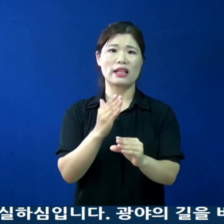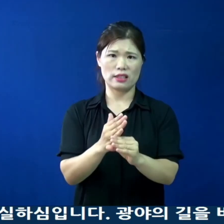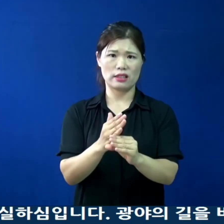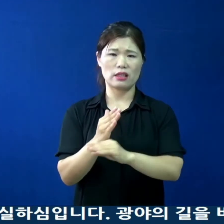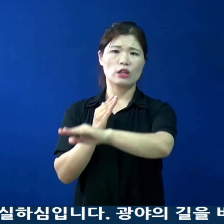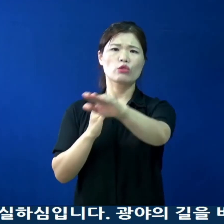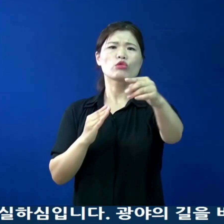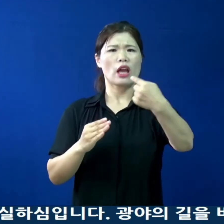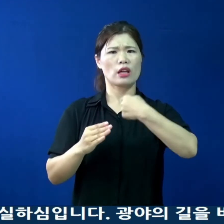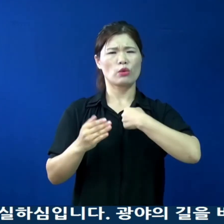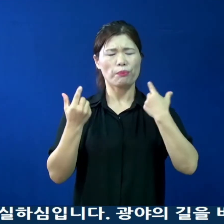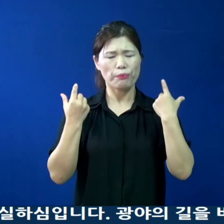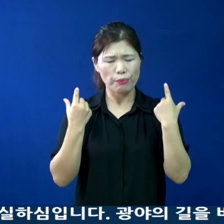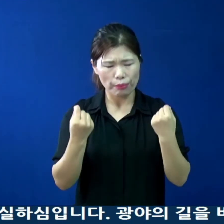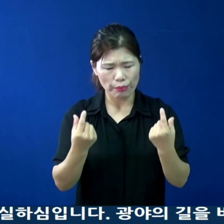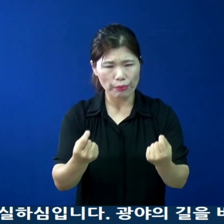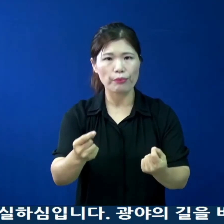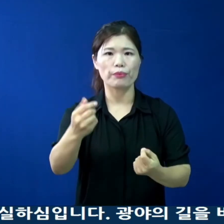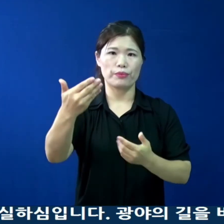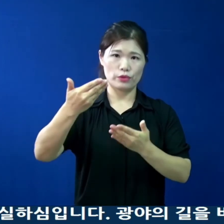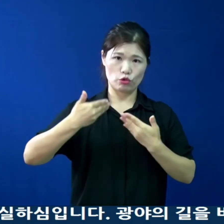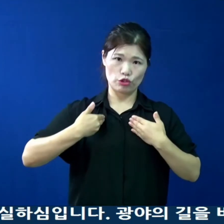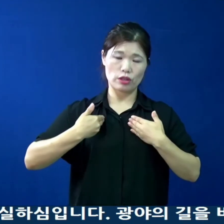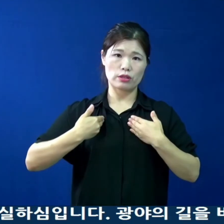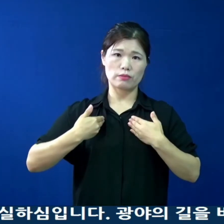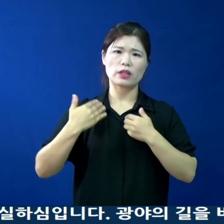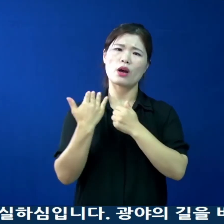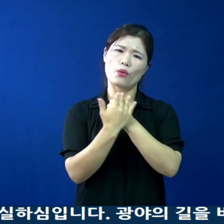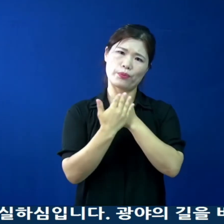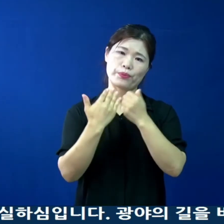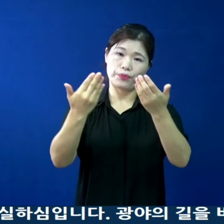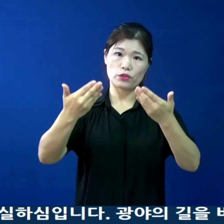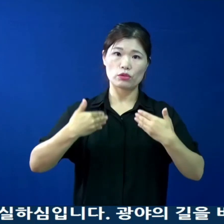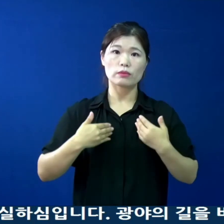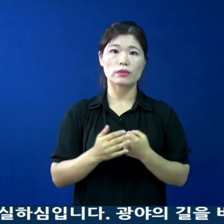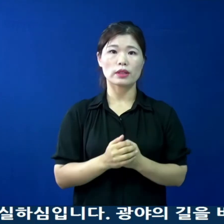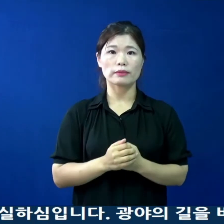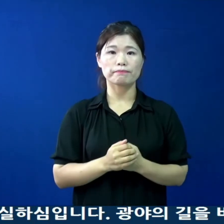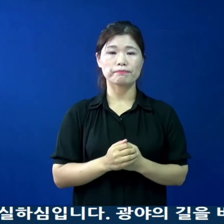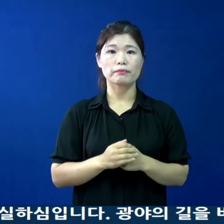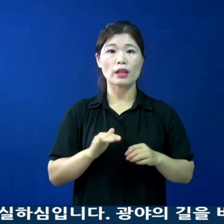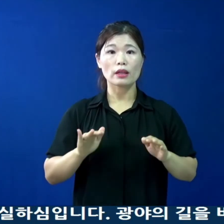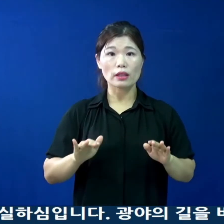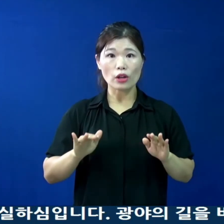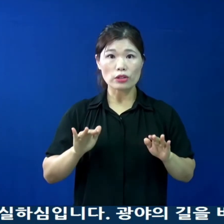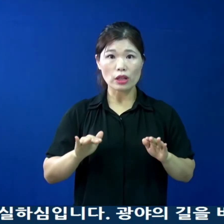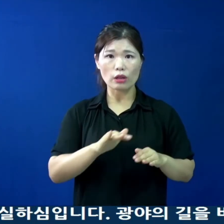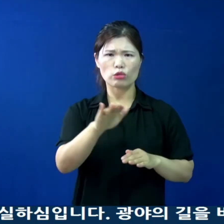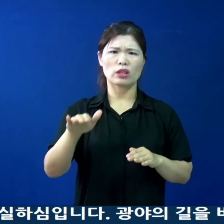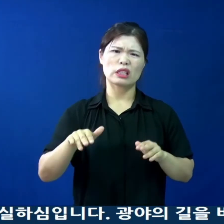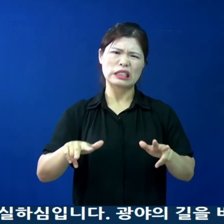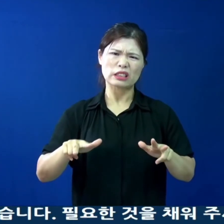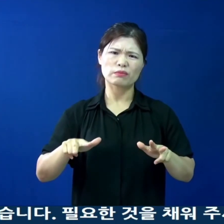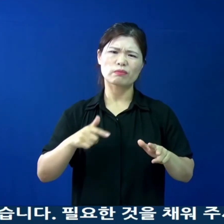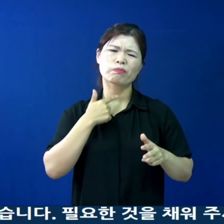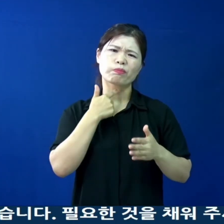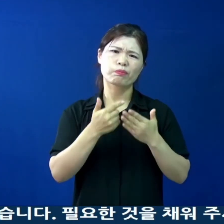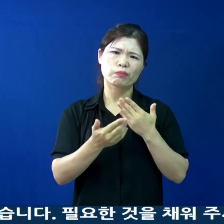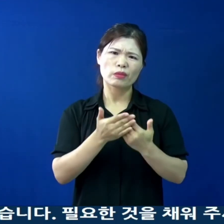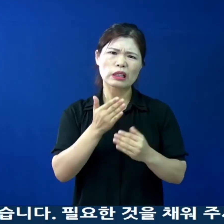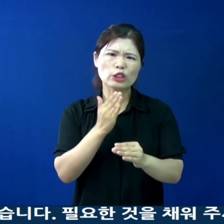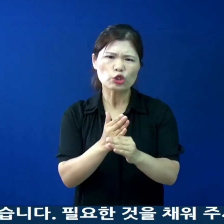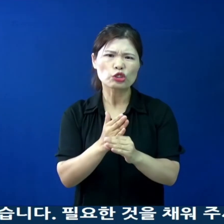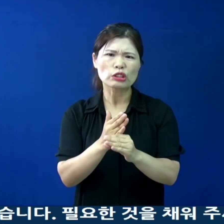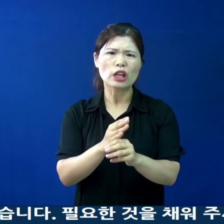우리에게도 동일하게 적용할 수 있도록 위로를 해 주십니다. 현재 우리가 겪는 이